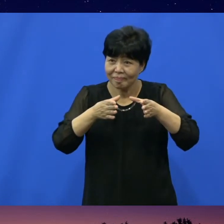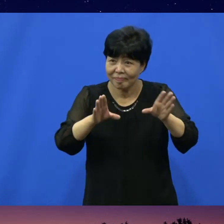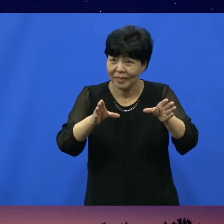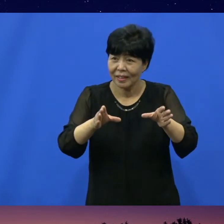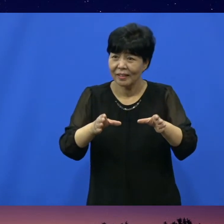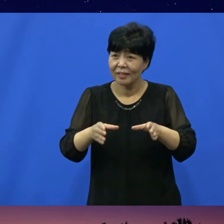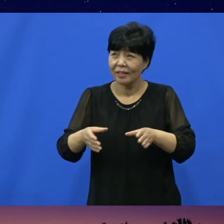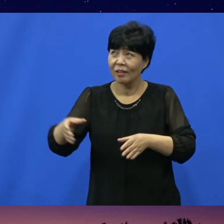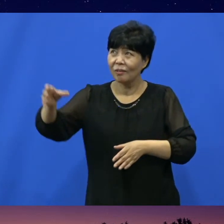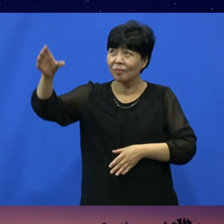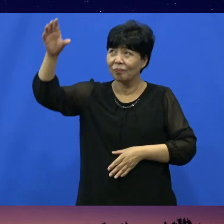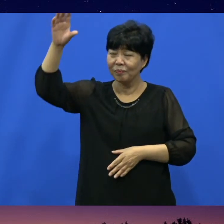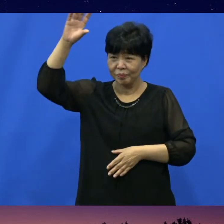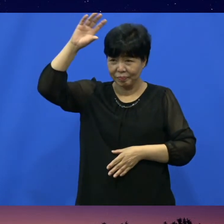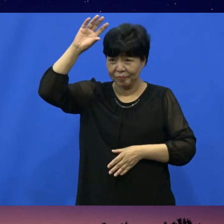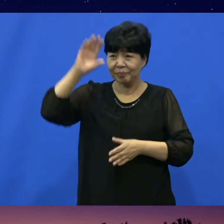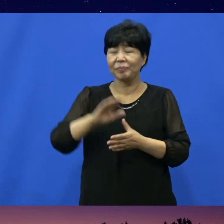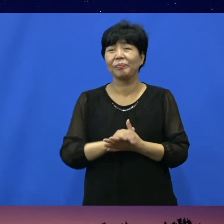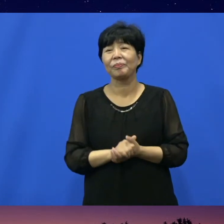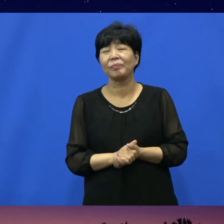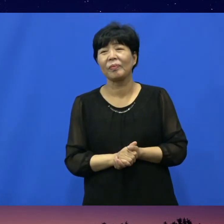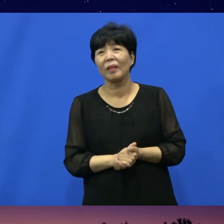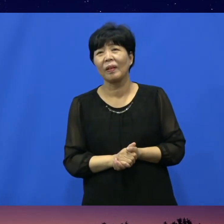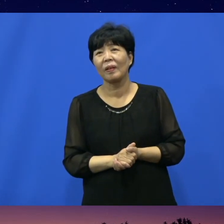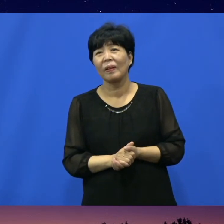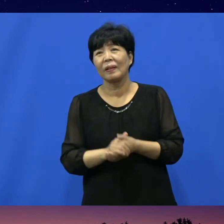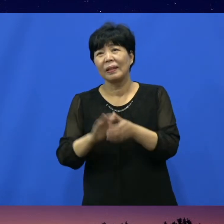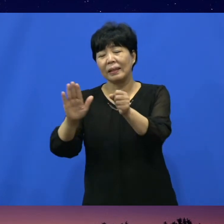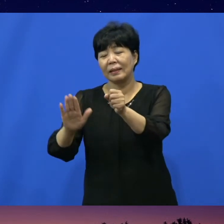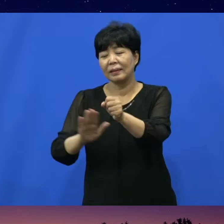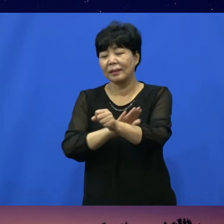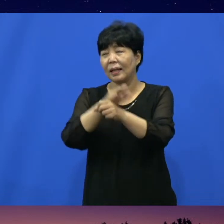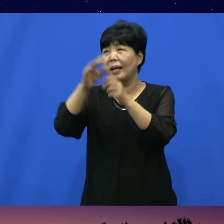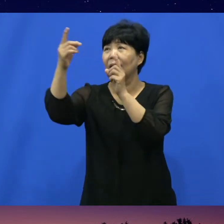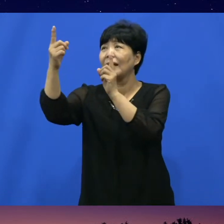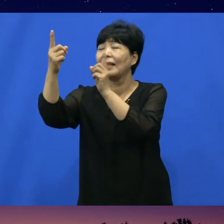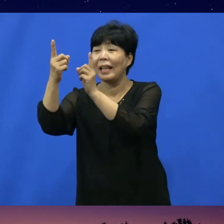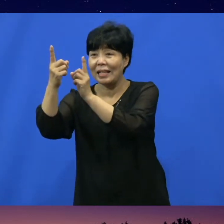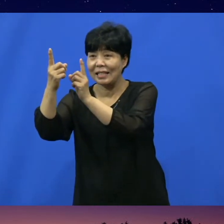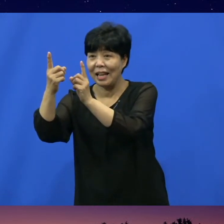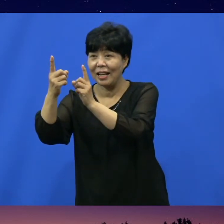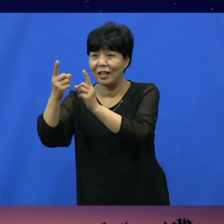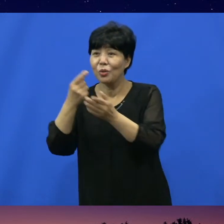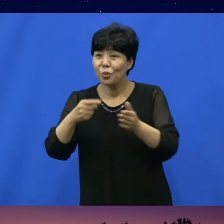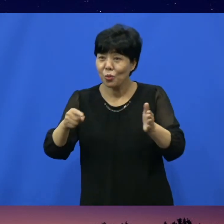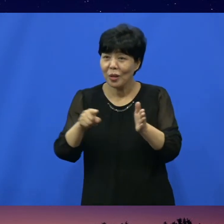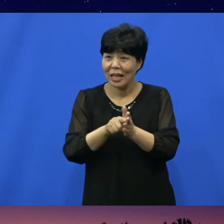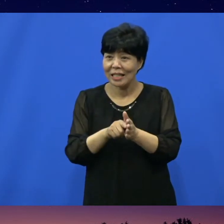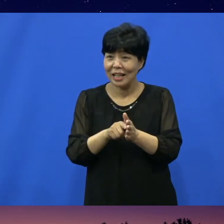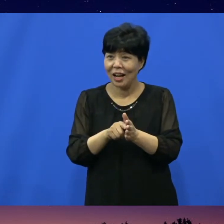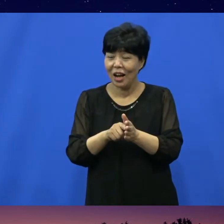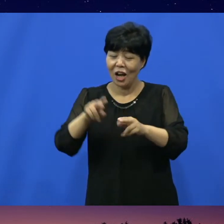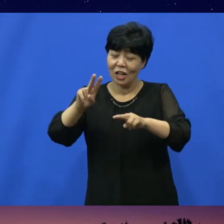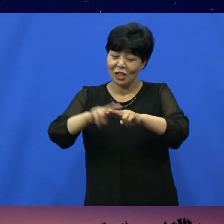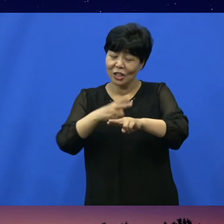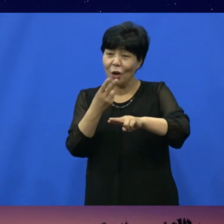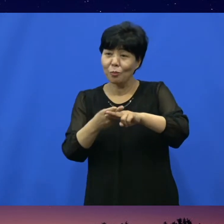여러분, 사랑에 빠진 사람들의 특징이 하나 있어요. 사랑의 대상을 위해 선물을 고를 때 가격표를 보지 않는다.